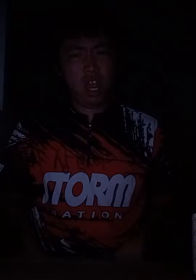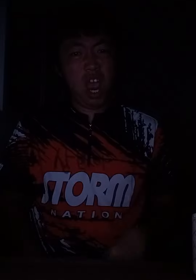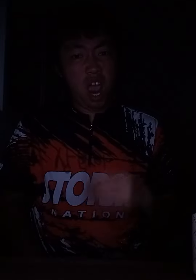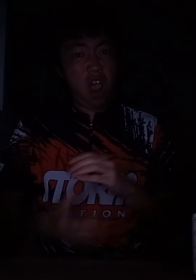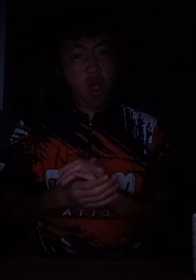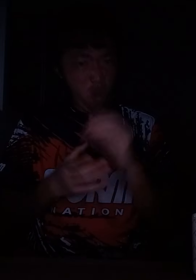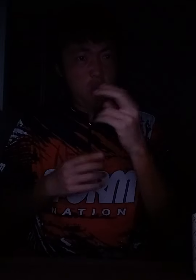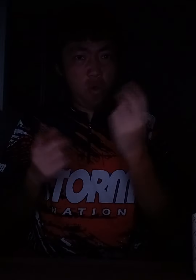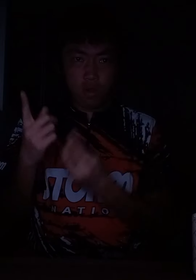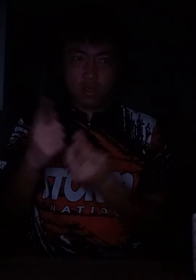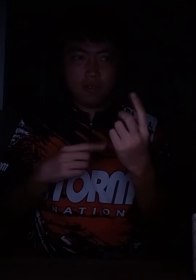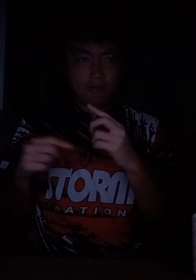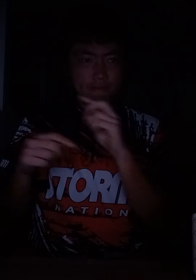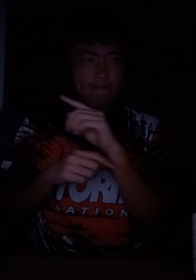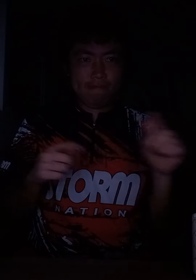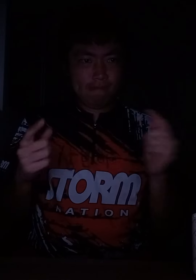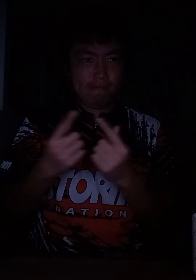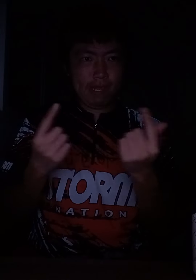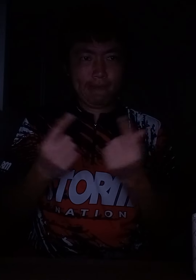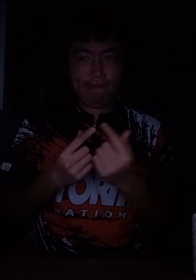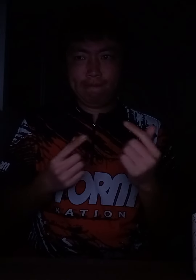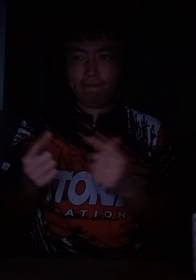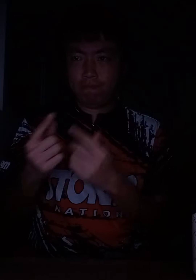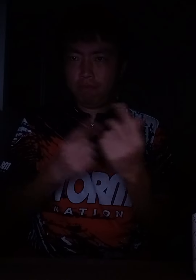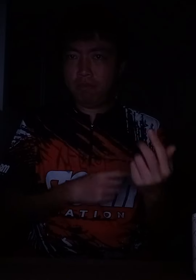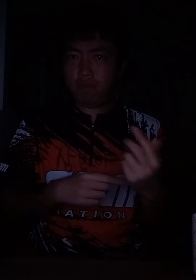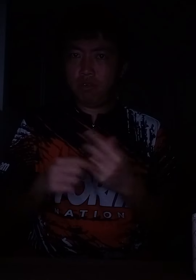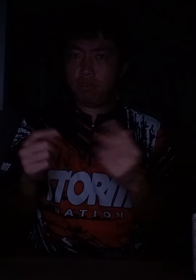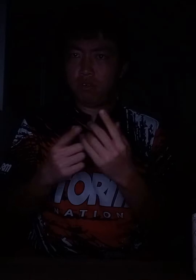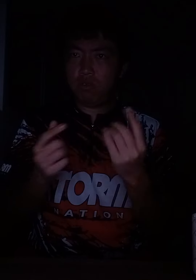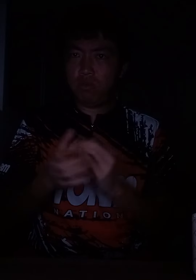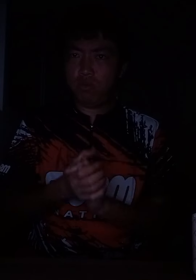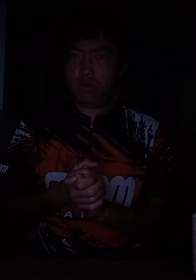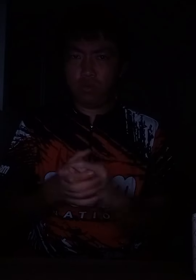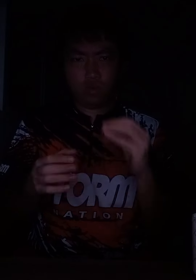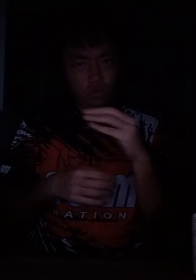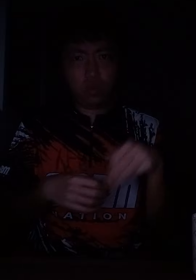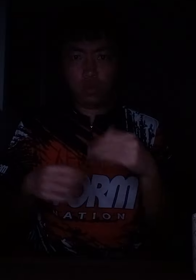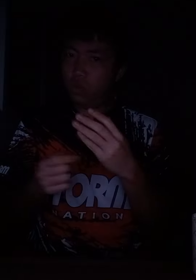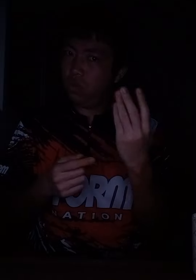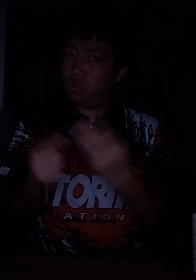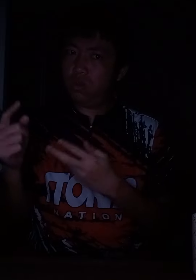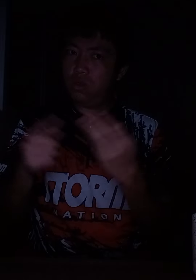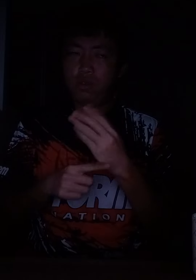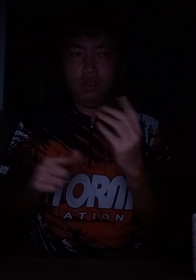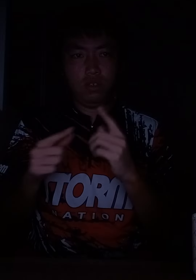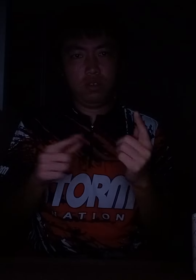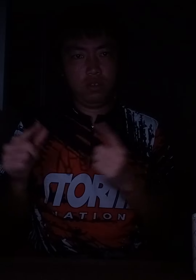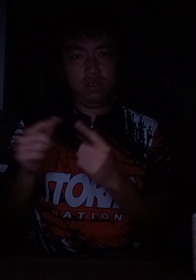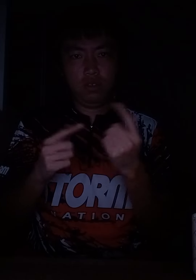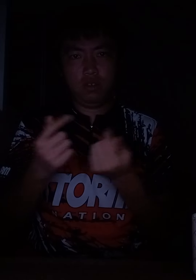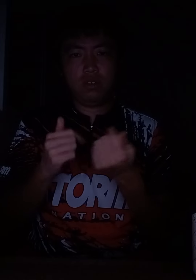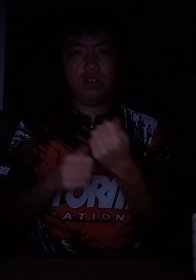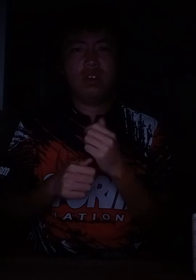무섭고 매출이 떨어지는 것보다 그런 일부 손님들한테 받는 정신적인 피해가 제일 크죠. 그게 제일